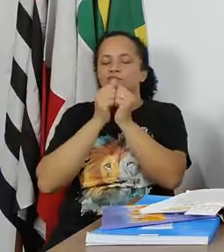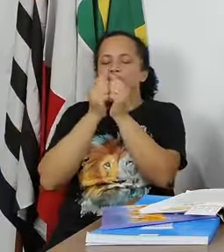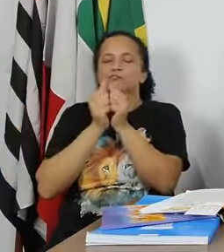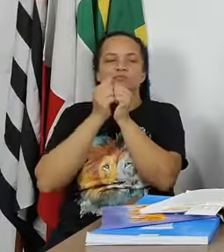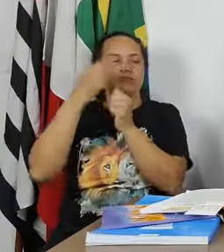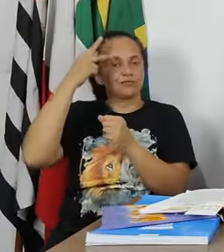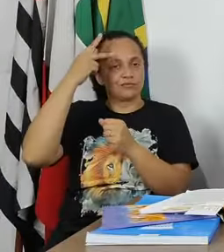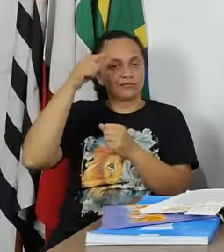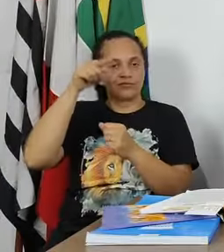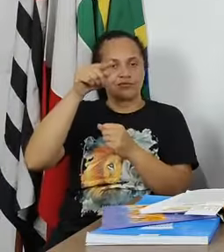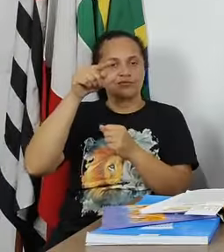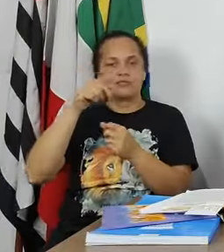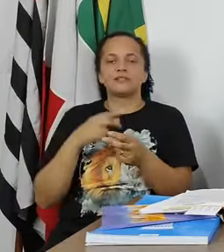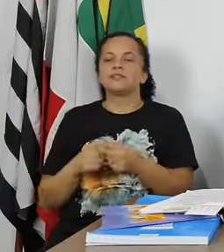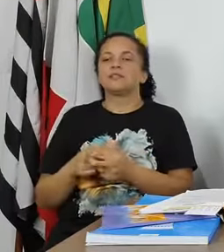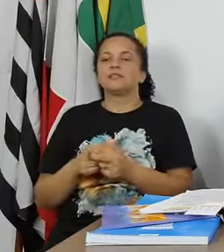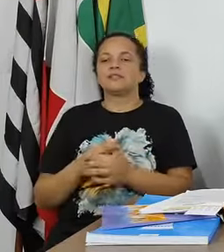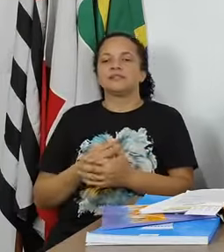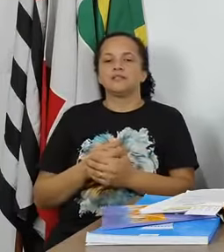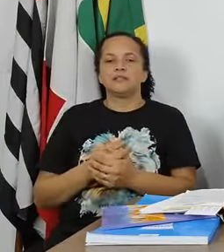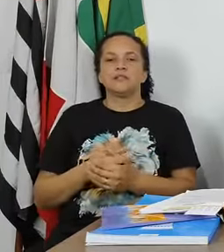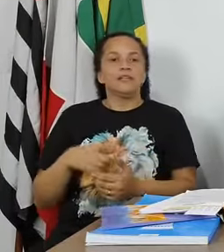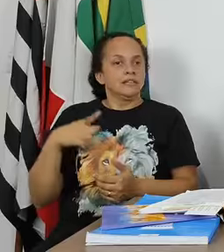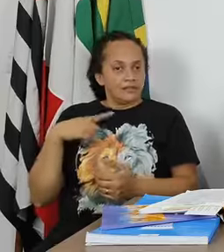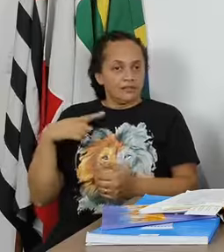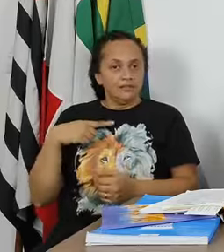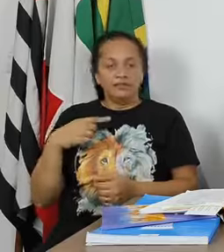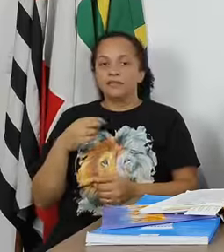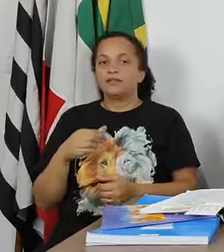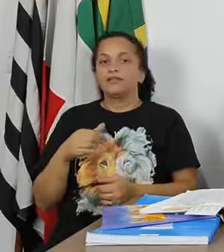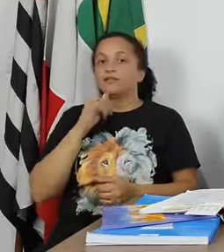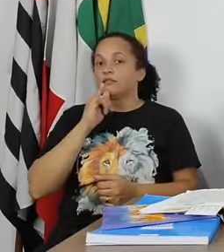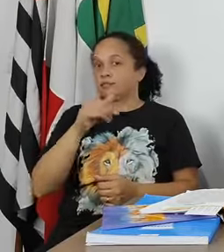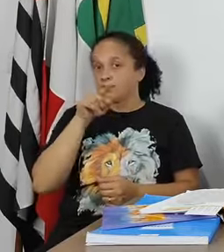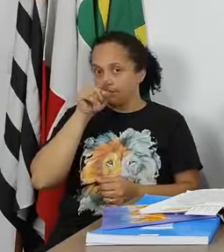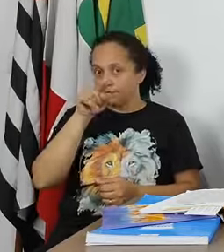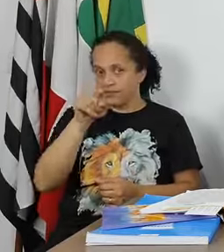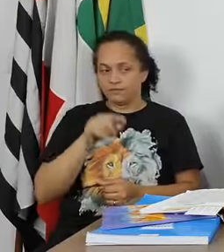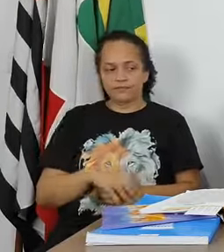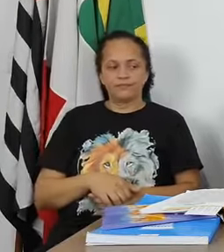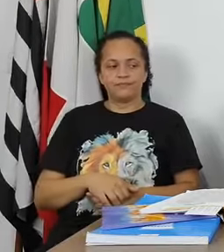andares. E eu tenho uma notícia para você.